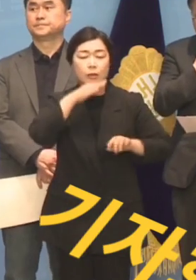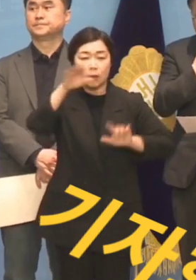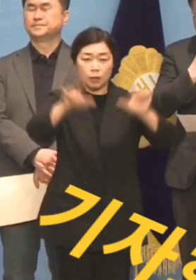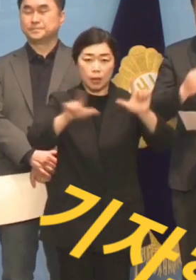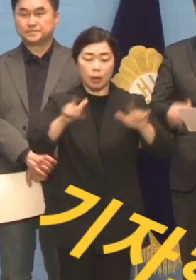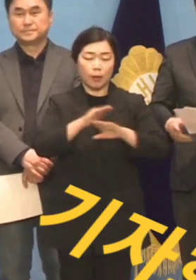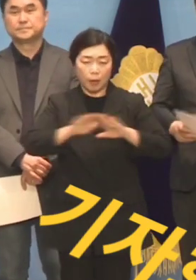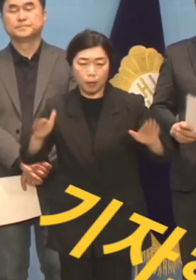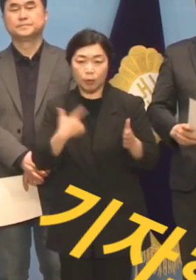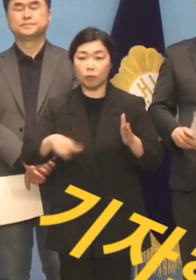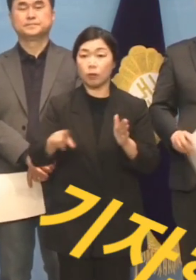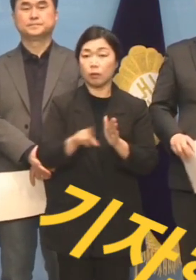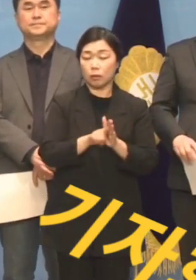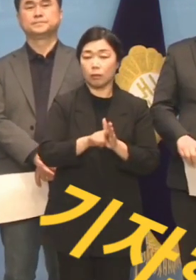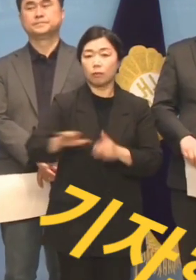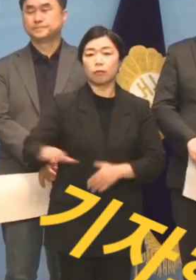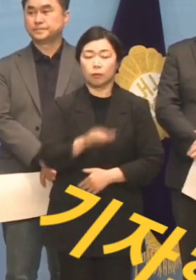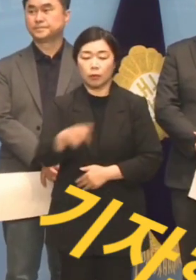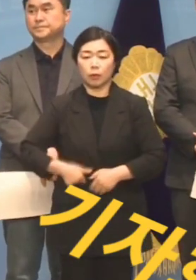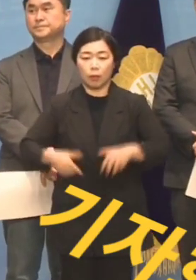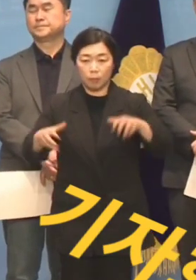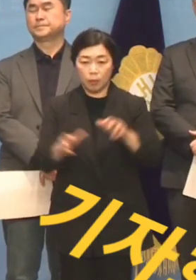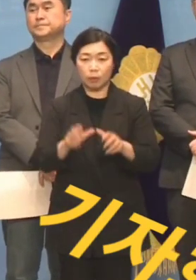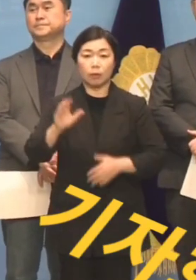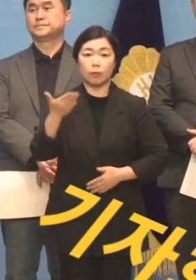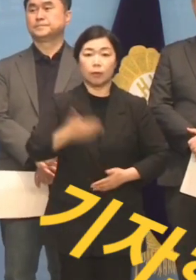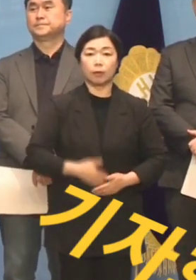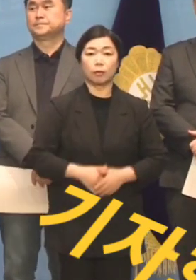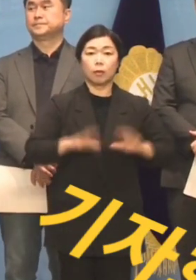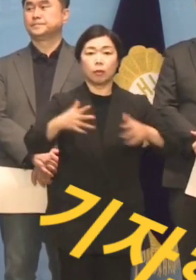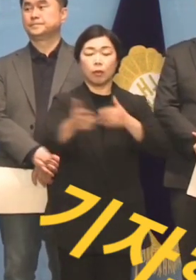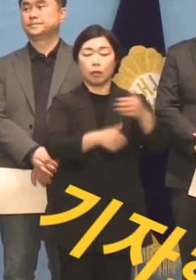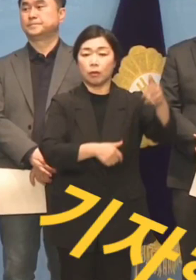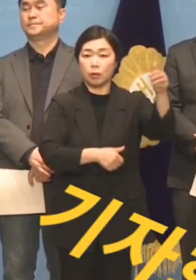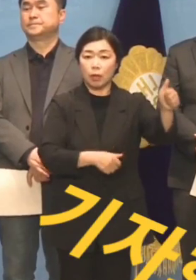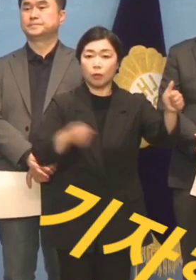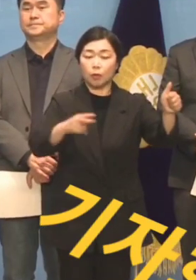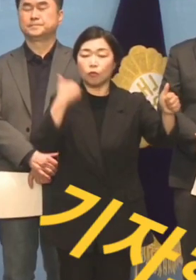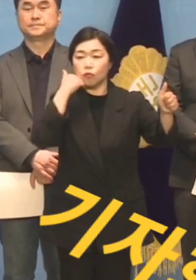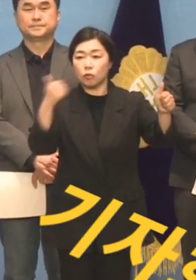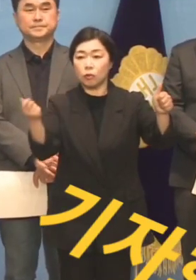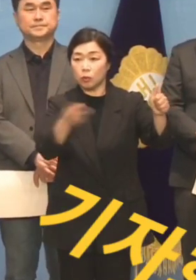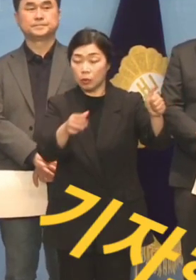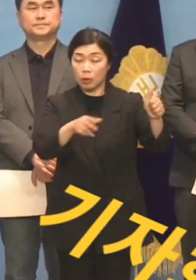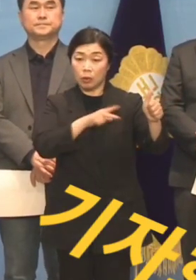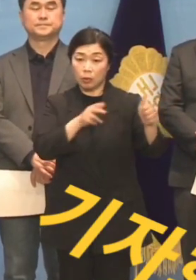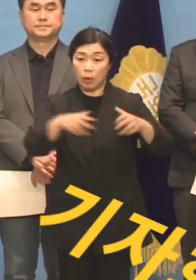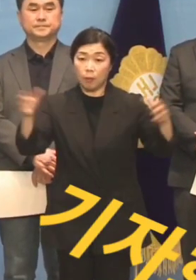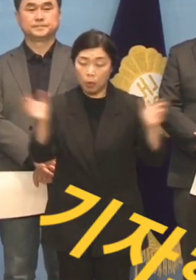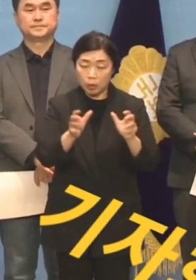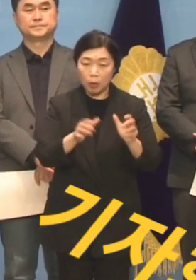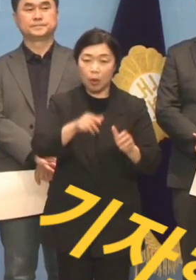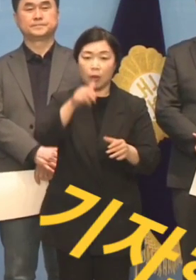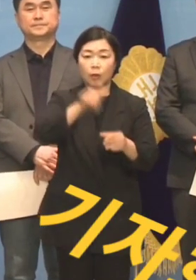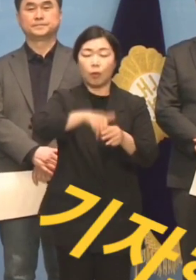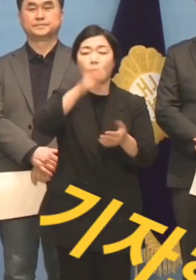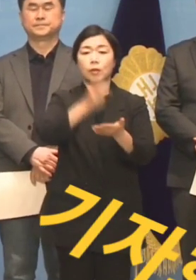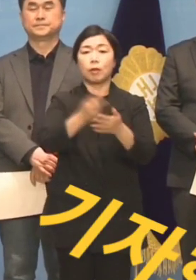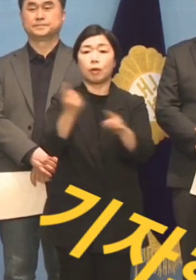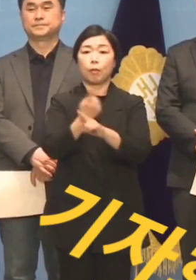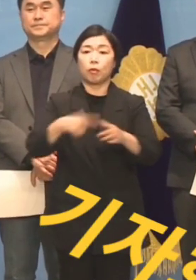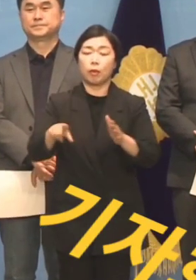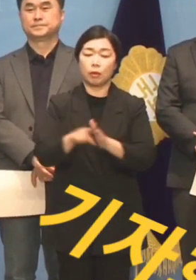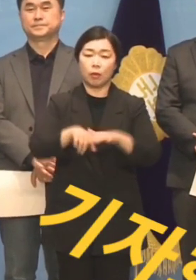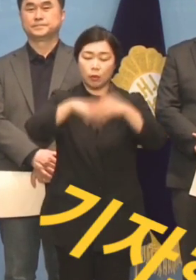실패를 극복하기 위해 나섰습니다. 국회의장님과 여러 의원님들의 뜻이 모여 선거제도 개편을